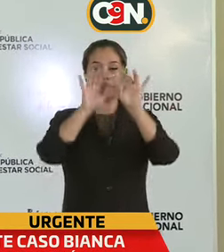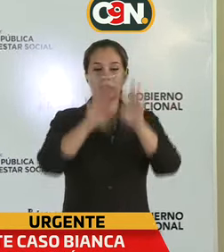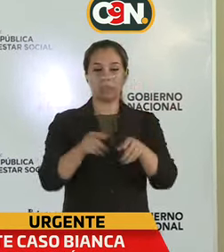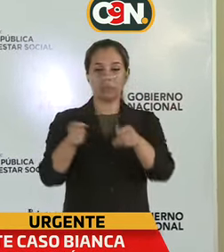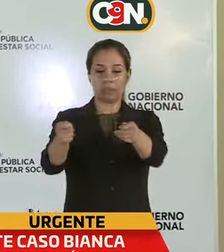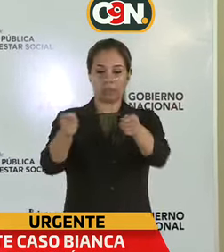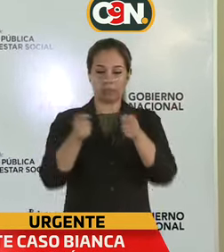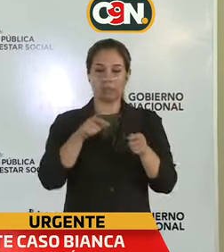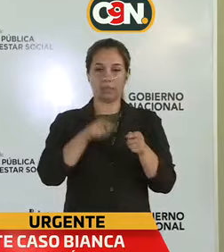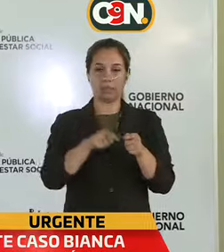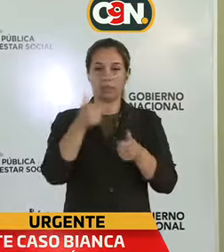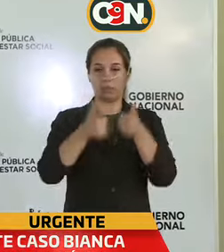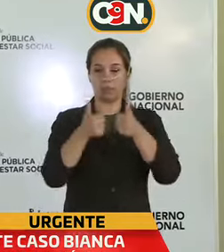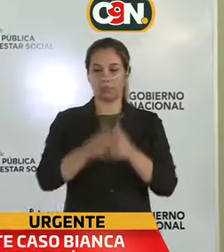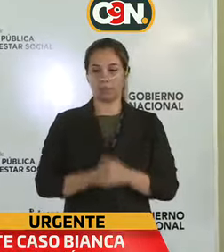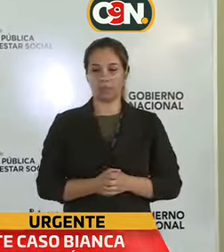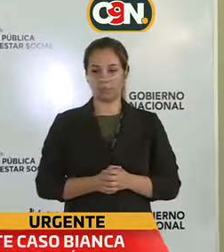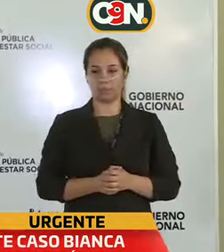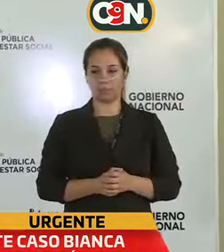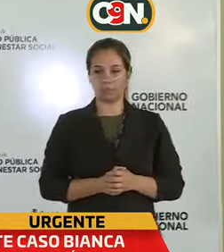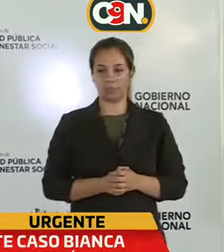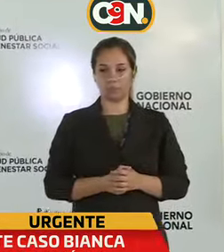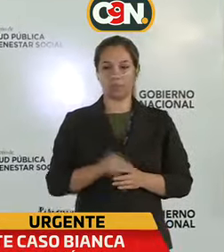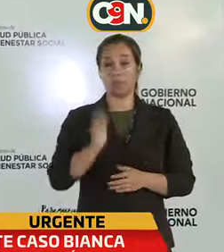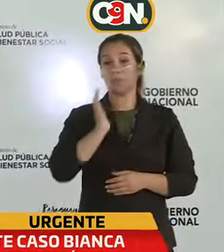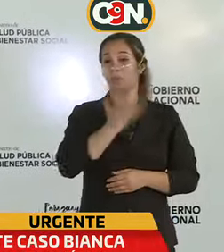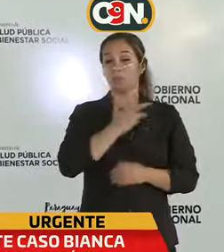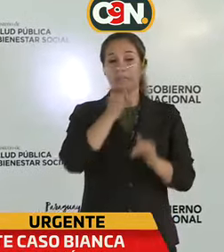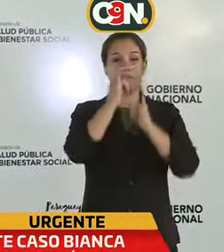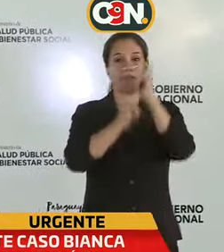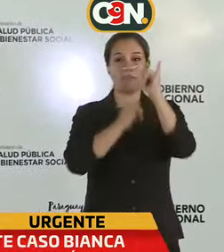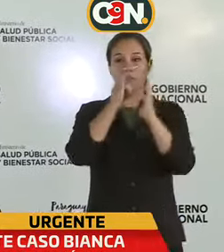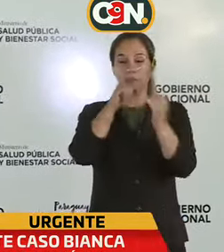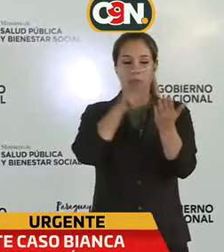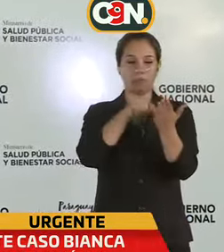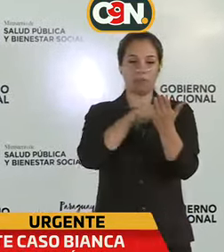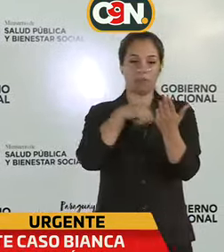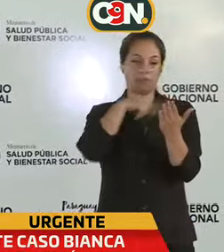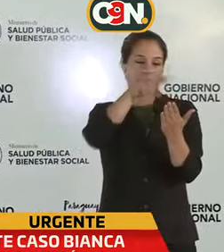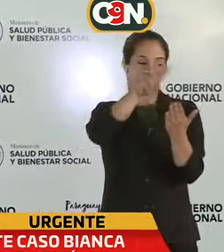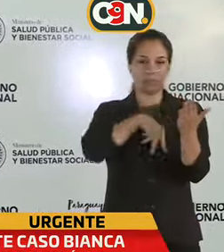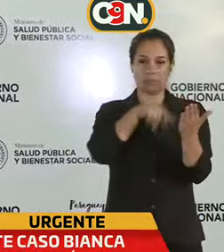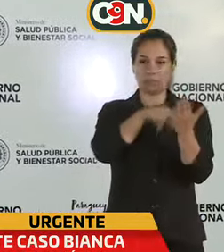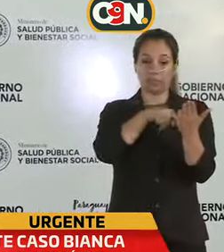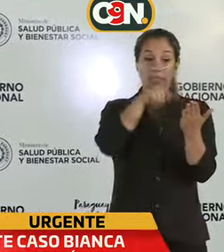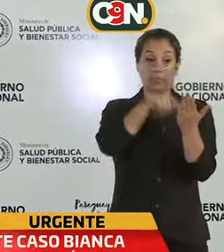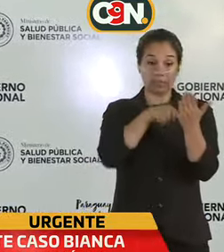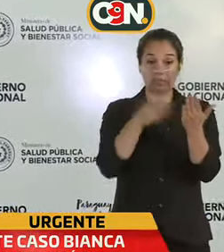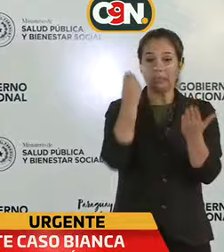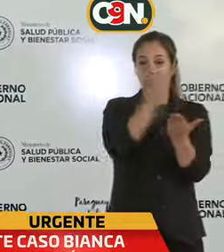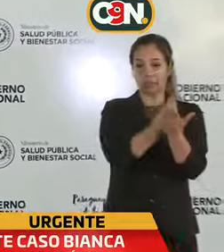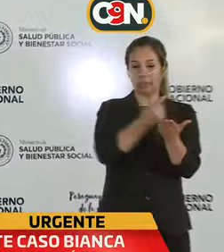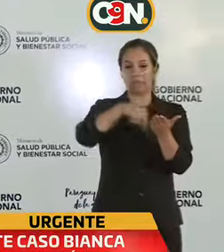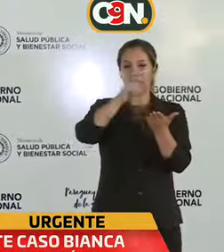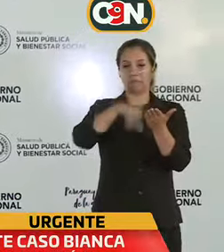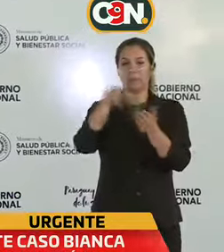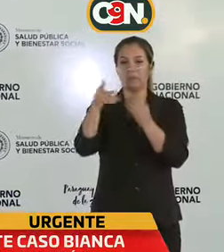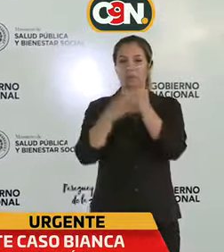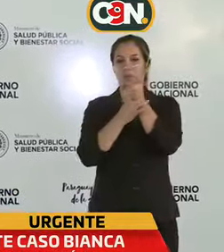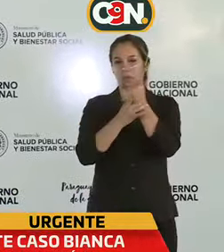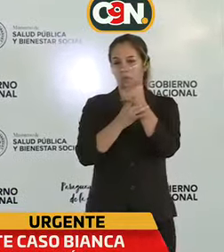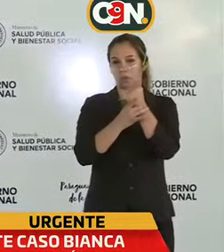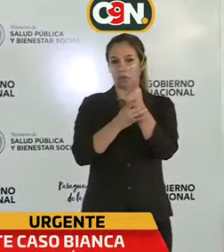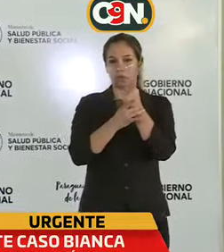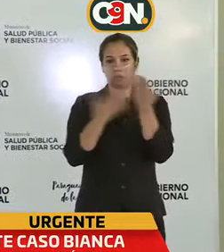este informe de varios médicos? Nosotros leímos el informe y entre ellos el médico tratante. No sé